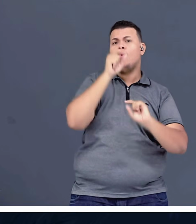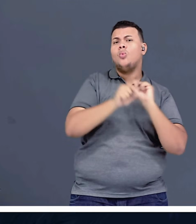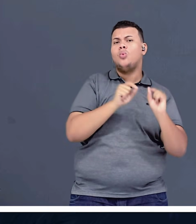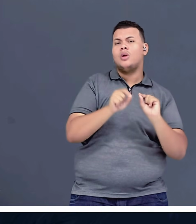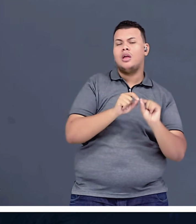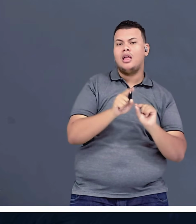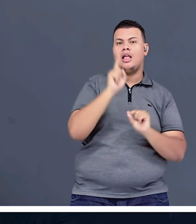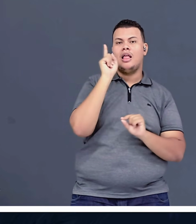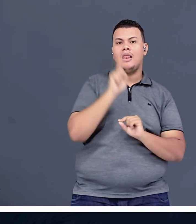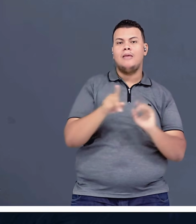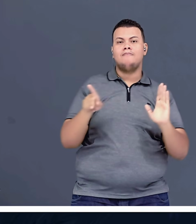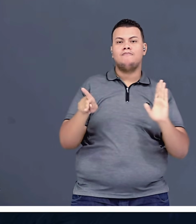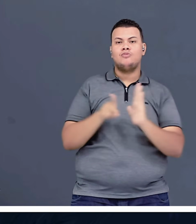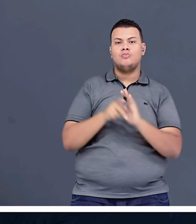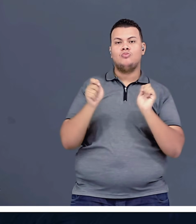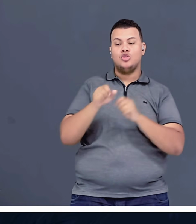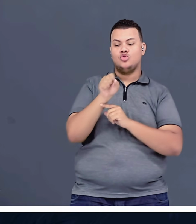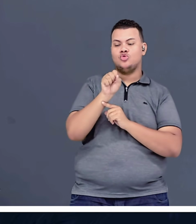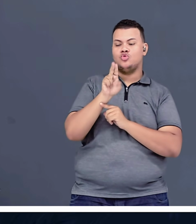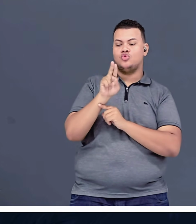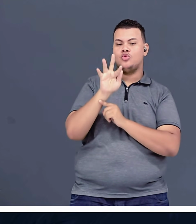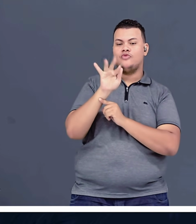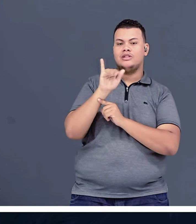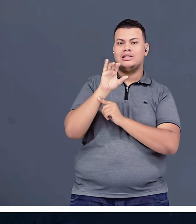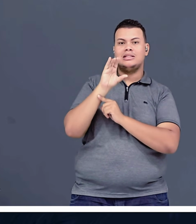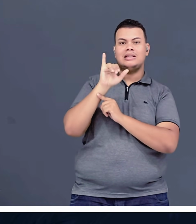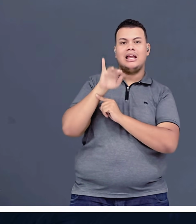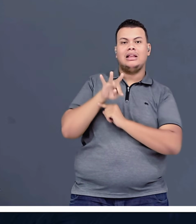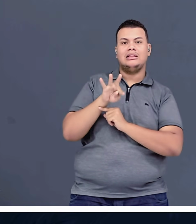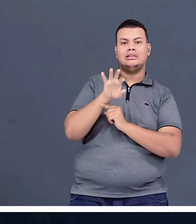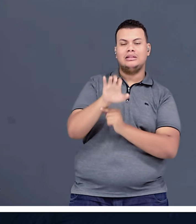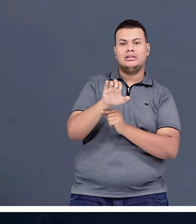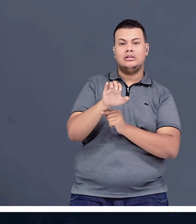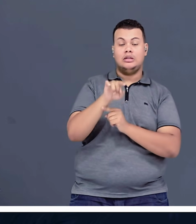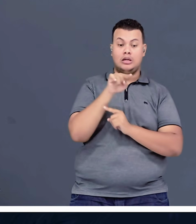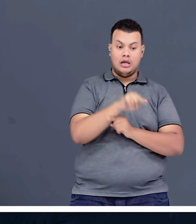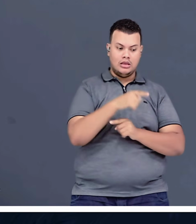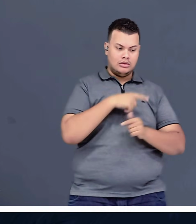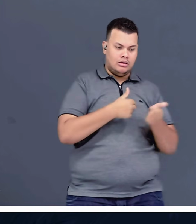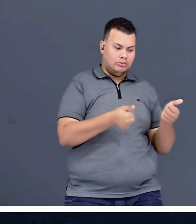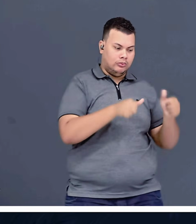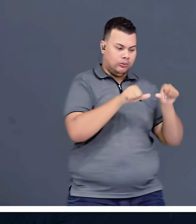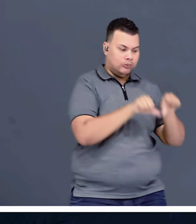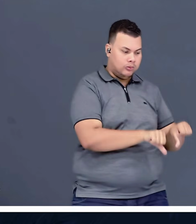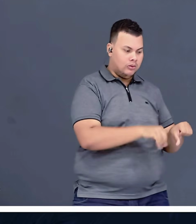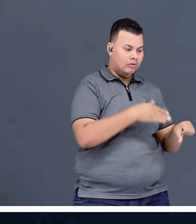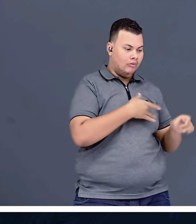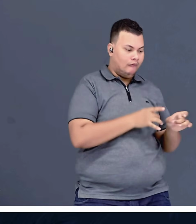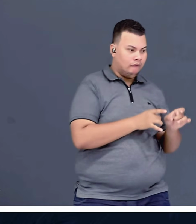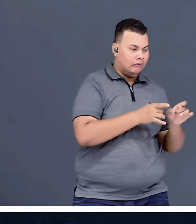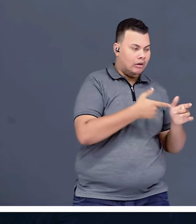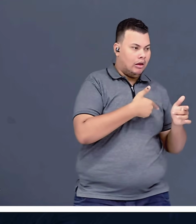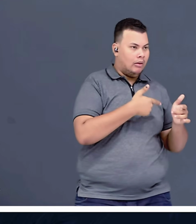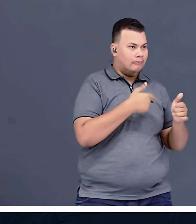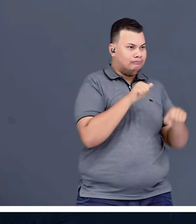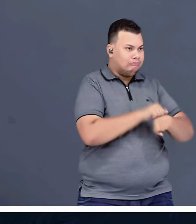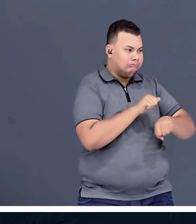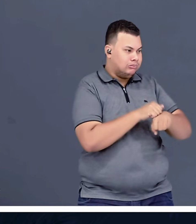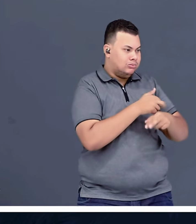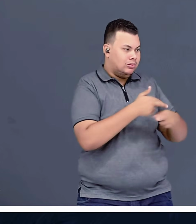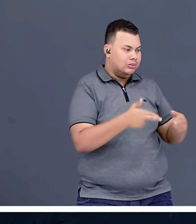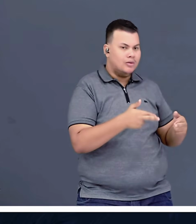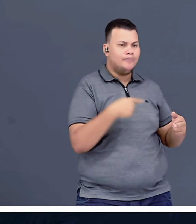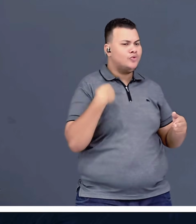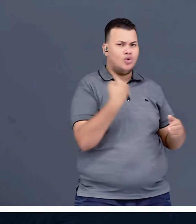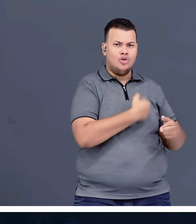quê? Do suficiente. A mentalidade da escassez é aquela de vender o almoço para ter a janta. Todos